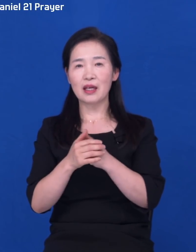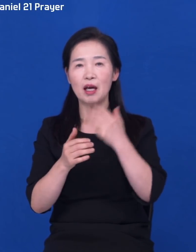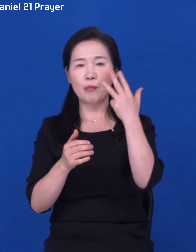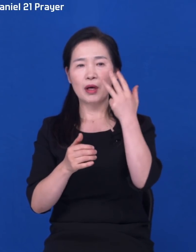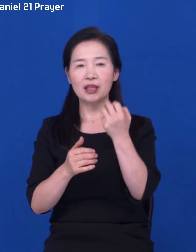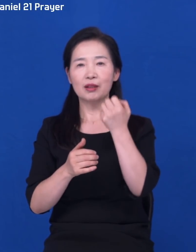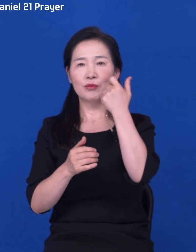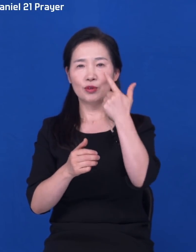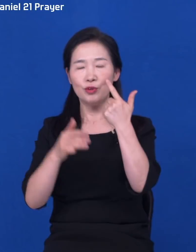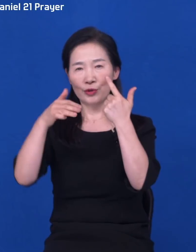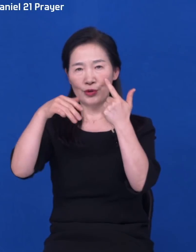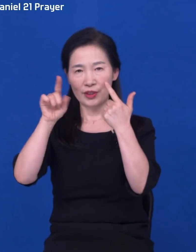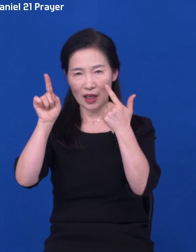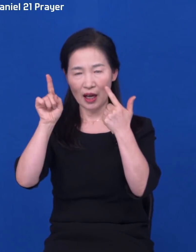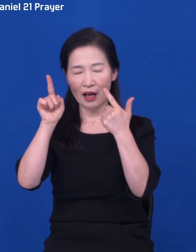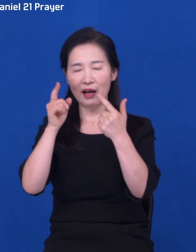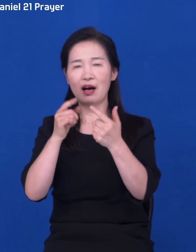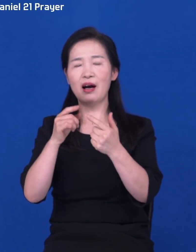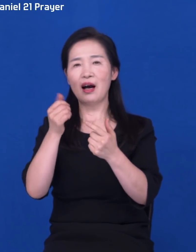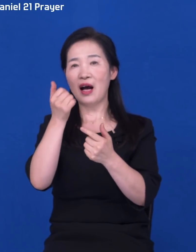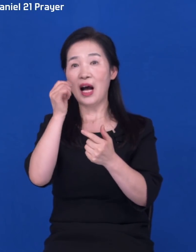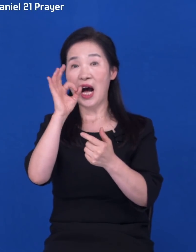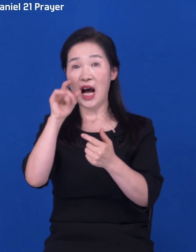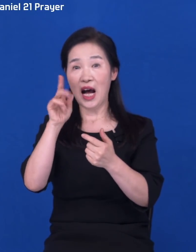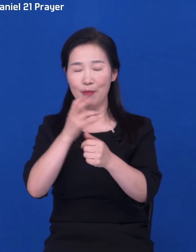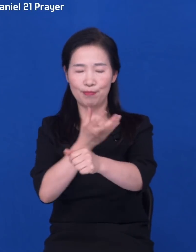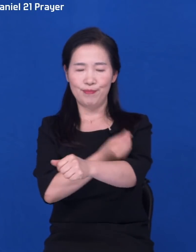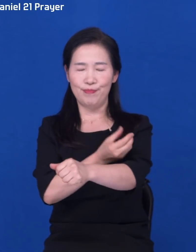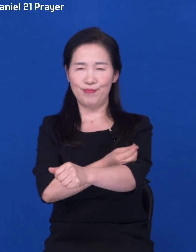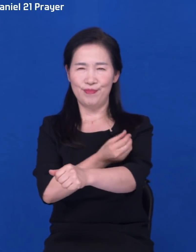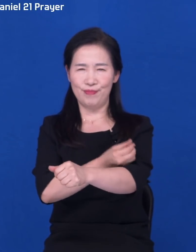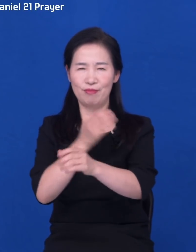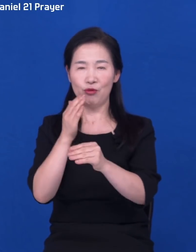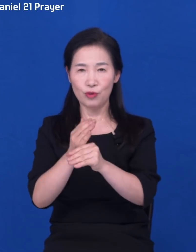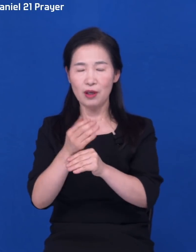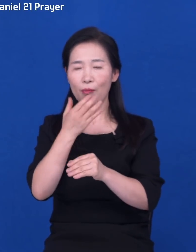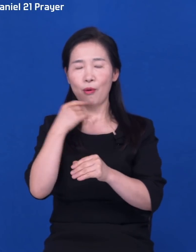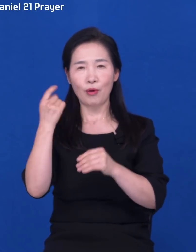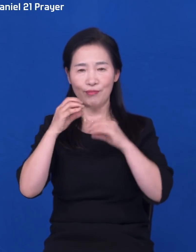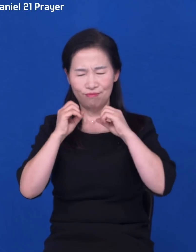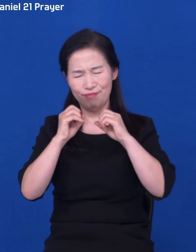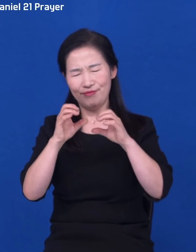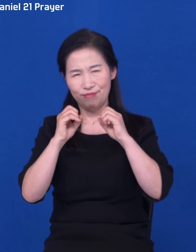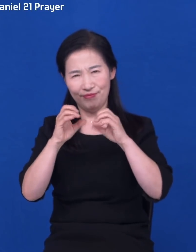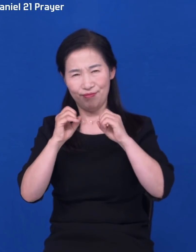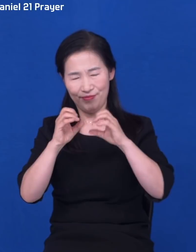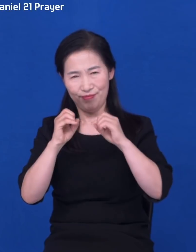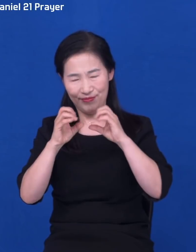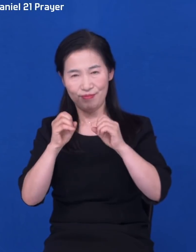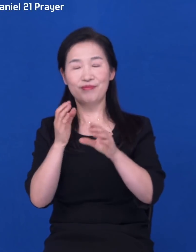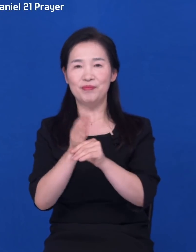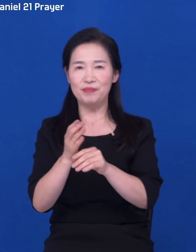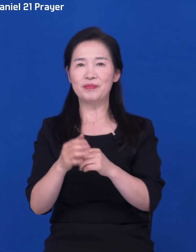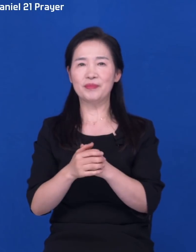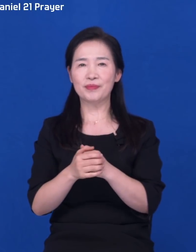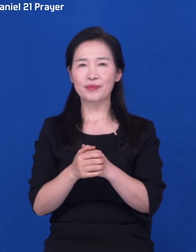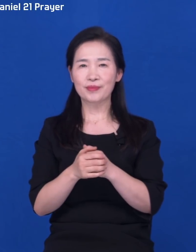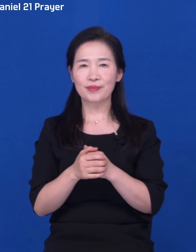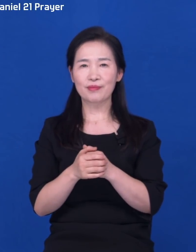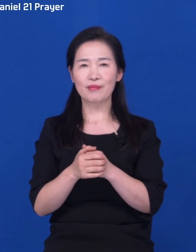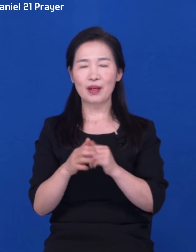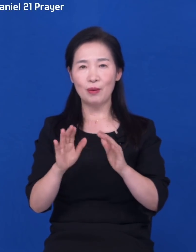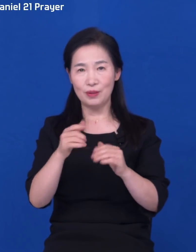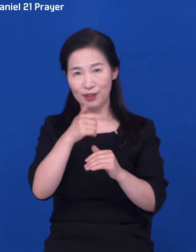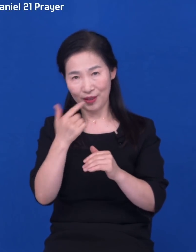86차 항암 치료 중에서도 귀한 복음 사역을 감당하고 계십니다. 오늘